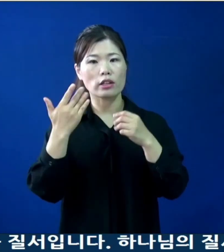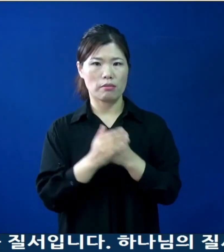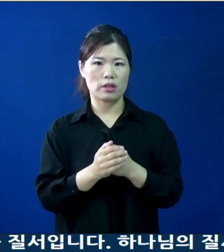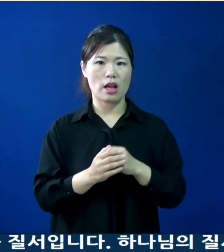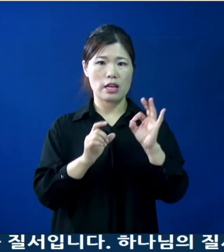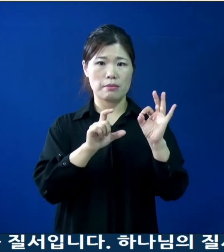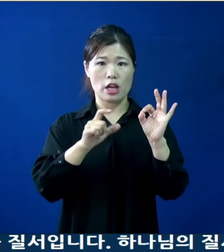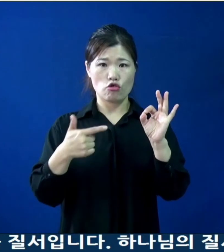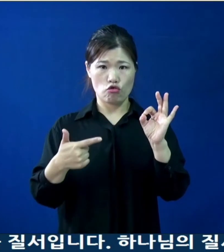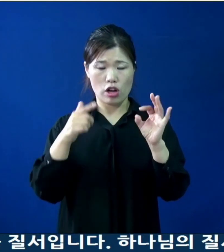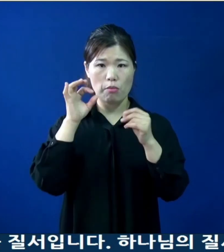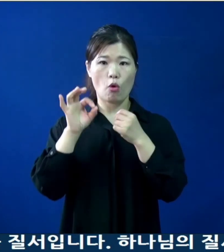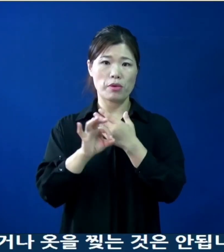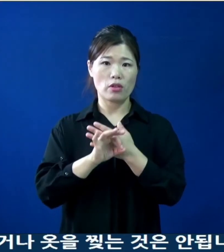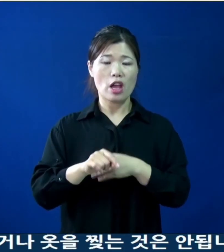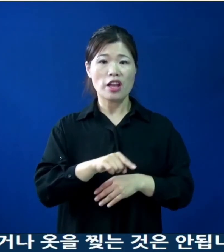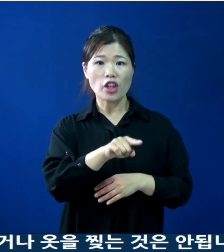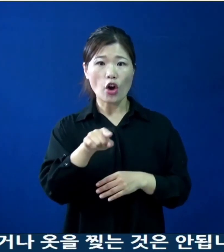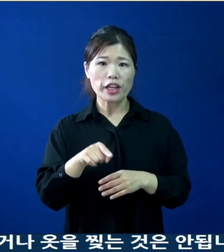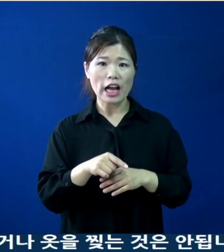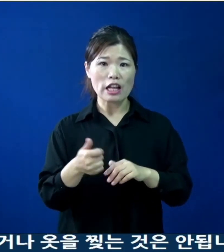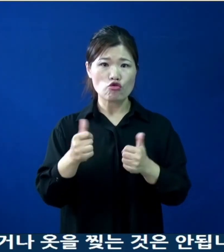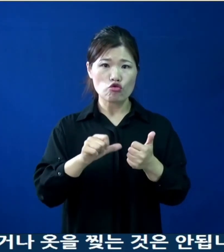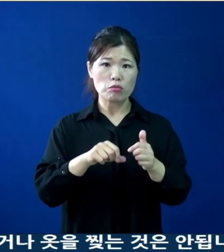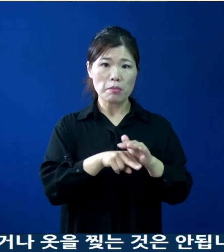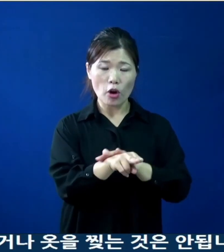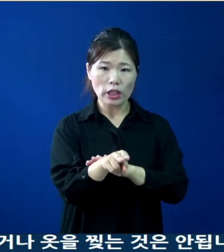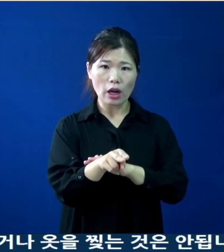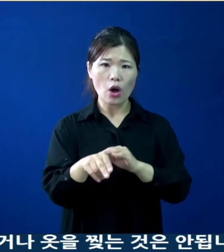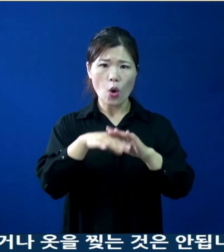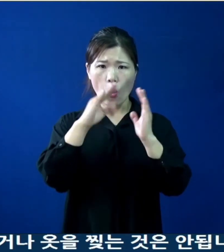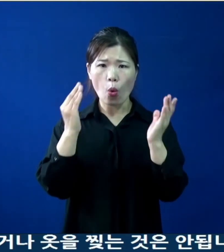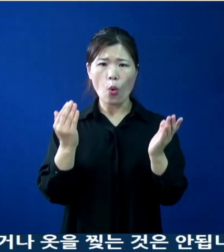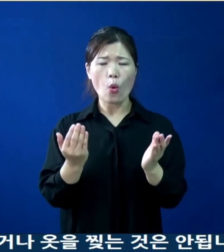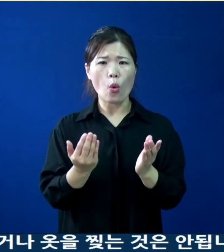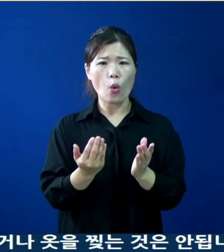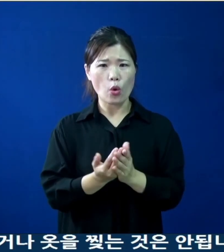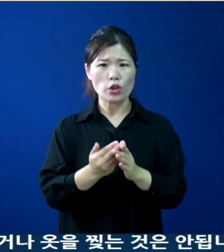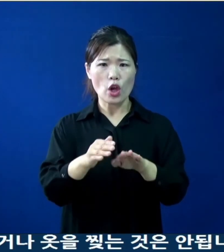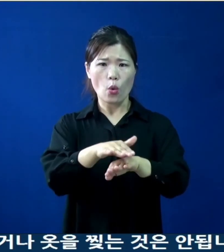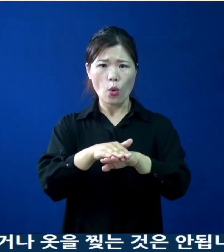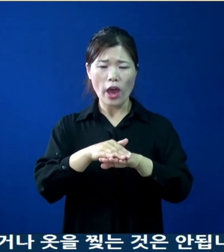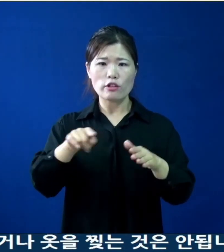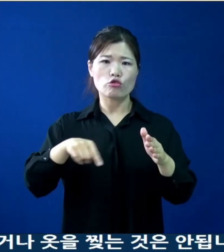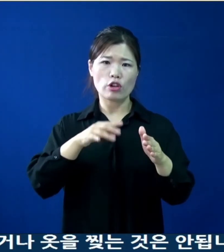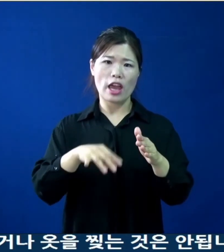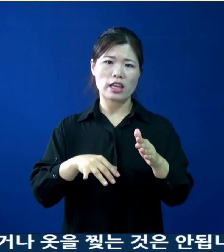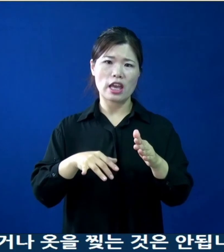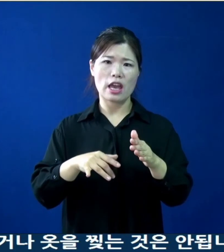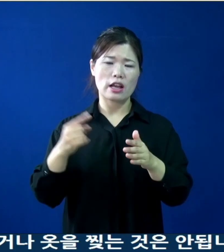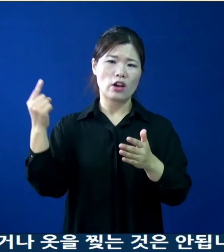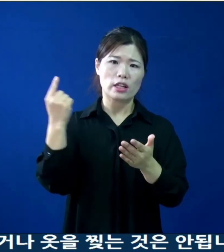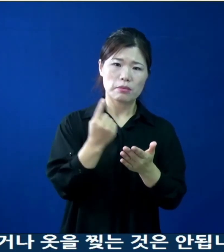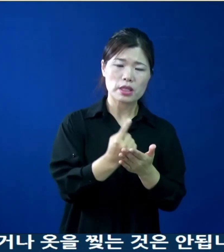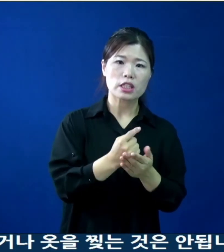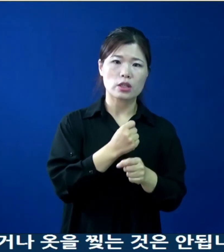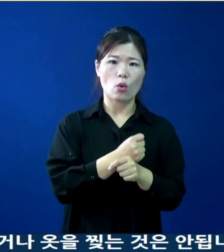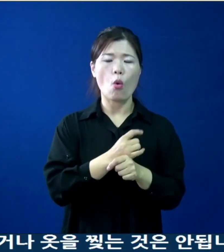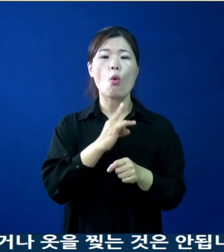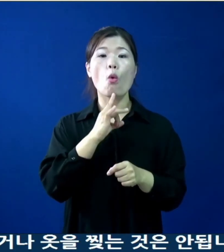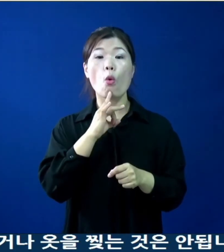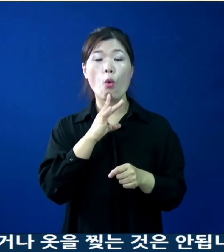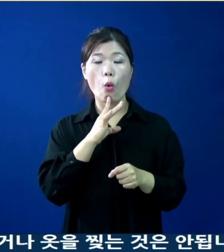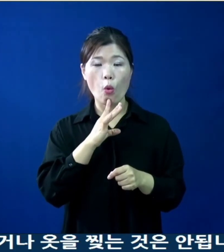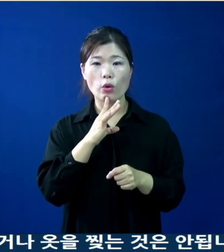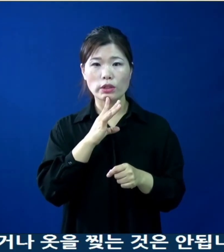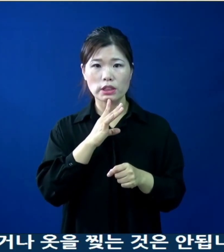되면 너희가 죽음을 면하고 여호와의 진노가 온 회중에게 미침을 면하게 하라. 그 다음이죠. 오직 너희 형제 이스라엘